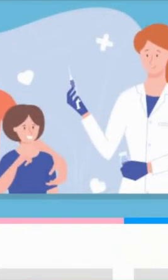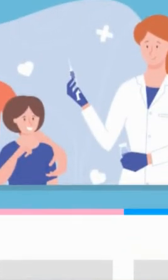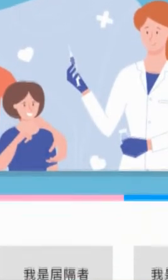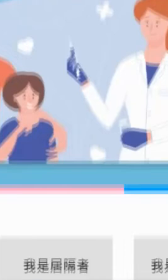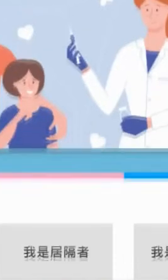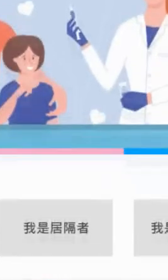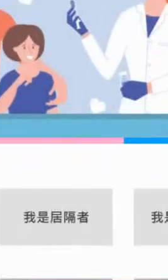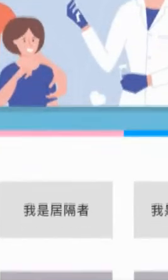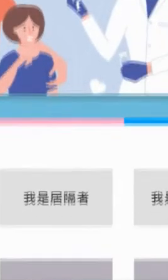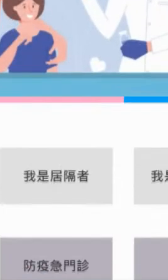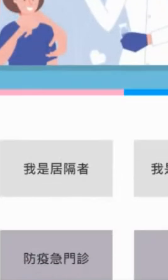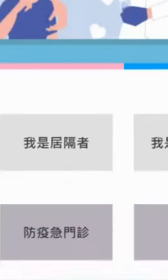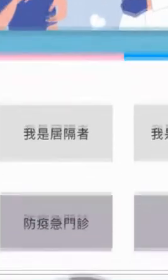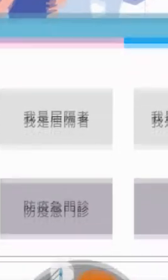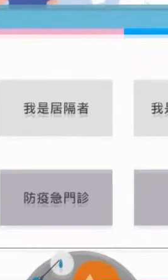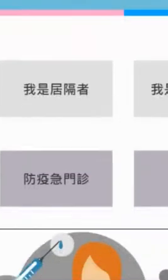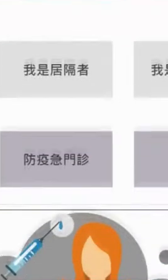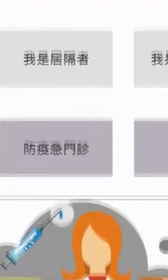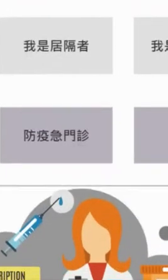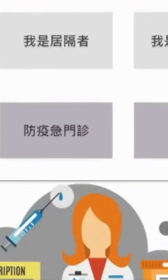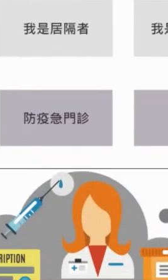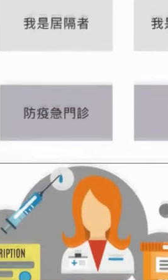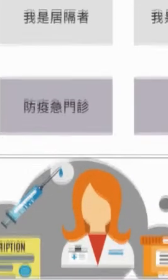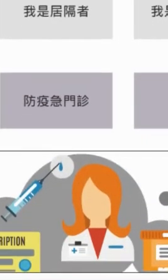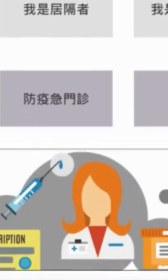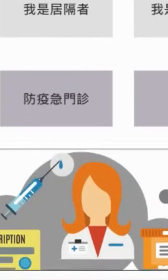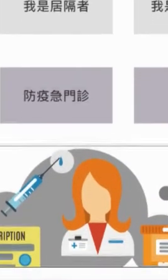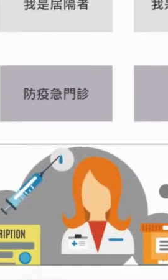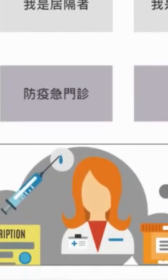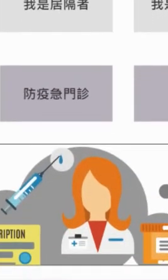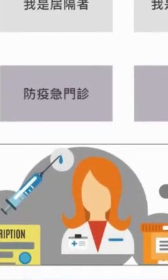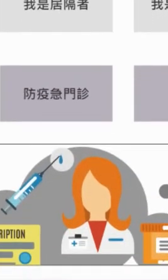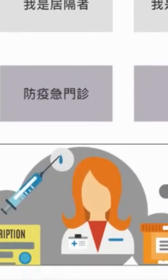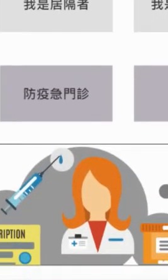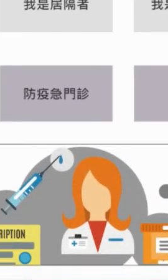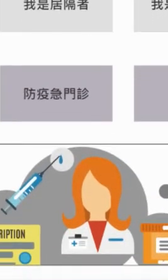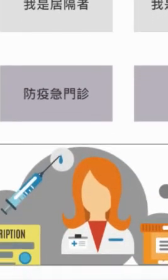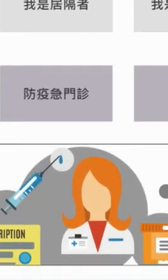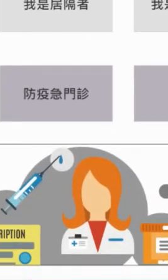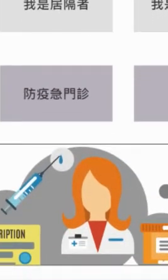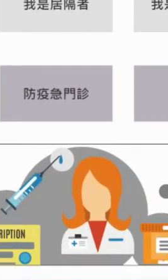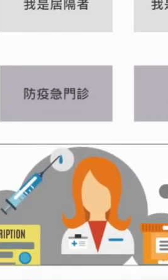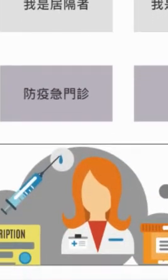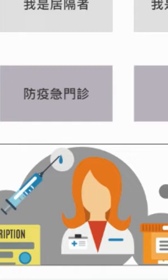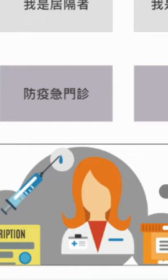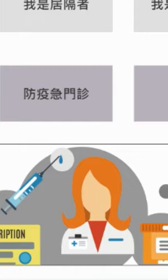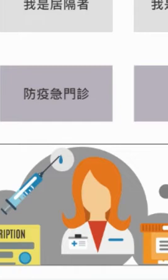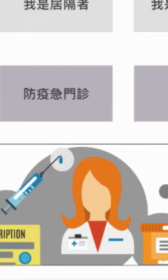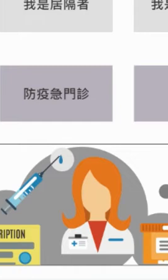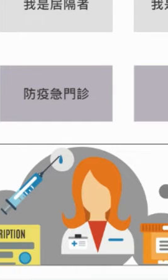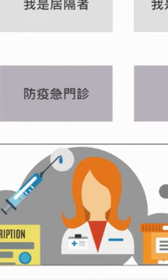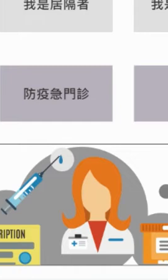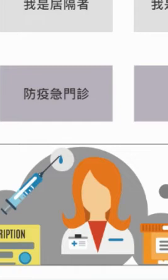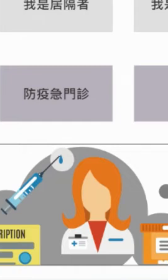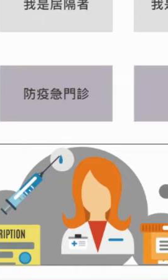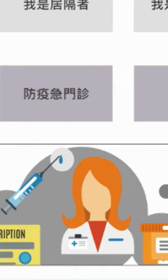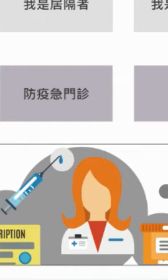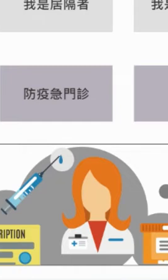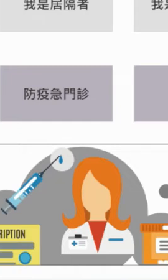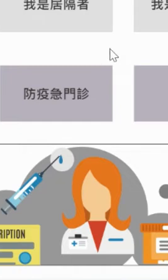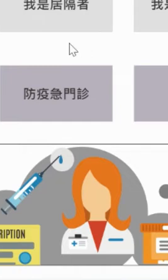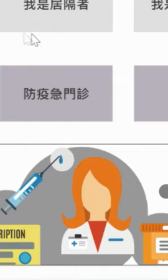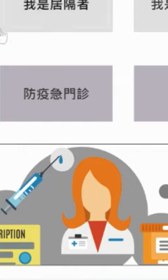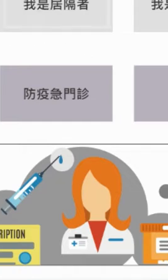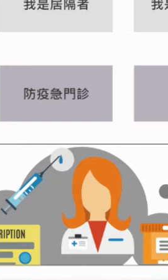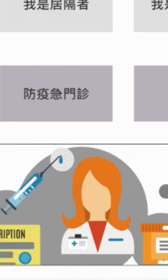专区的防疫资讯后，由于内容及时更新、资讯完整，因此中心确实减少很多询问的电话，让区关